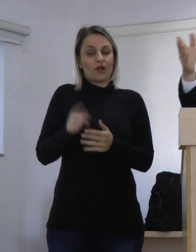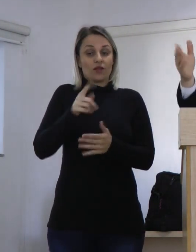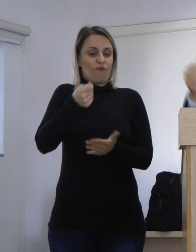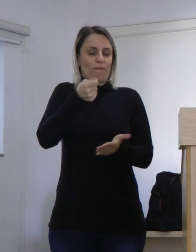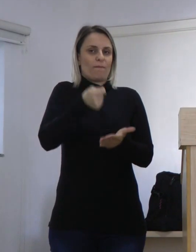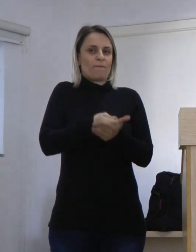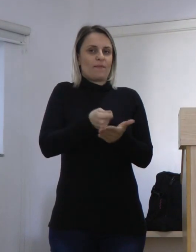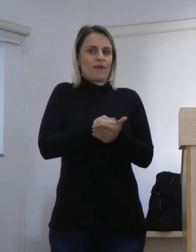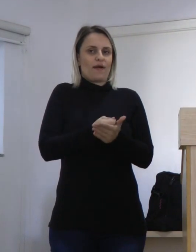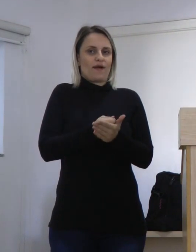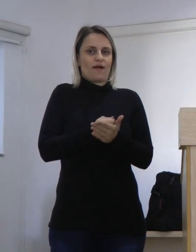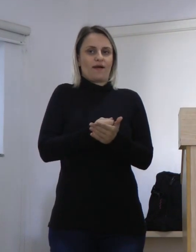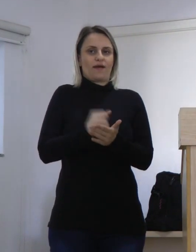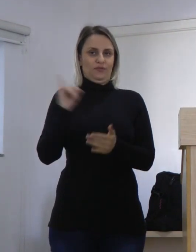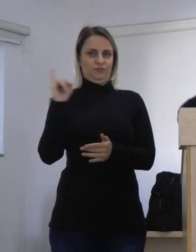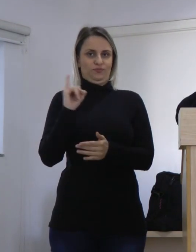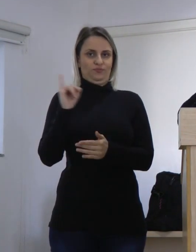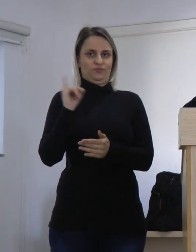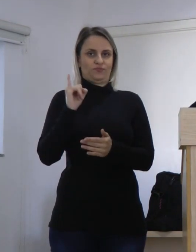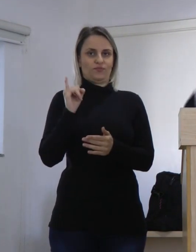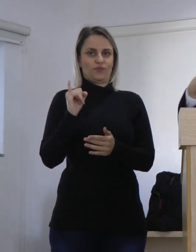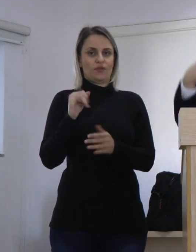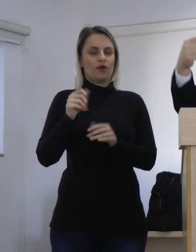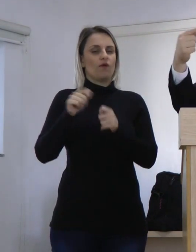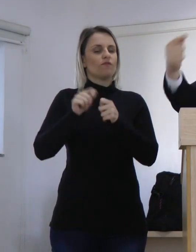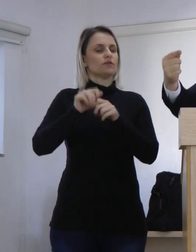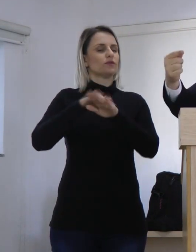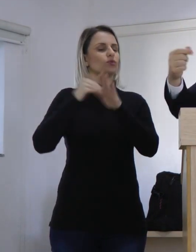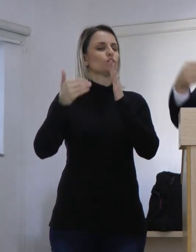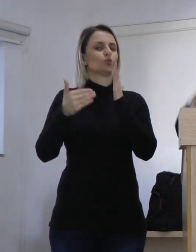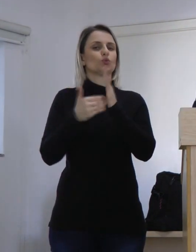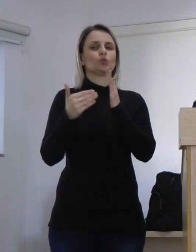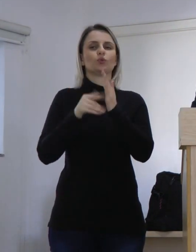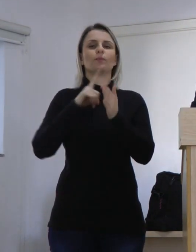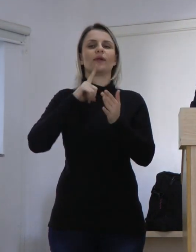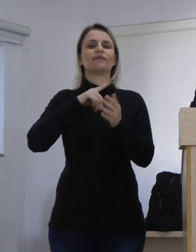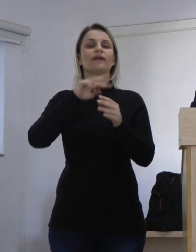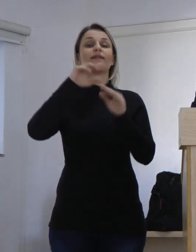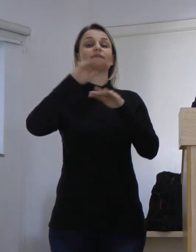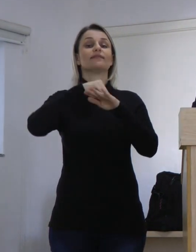da sociedade. Porque temos medo de não sermos amados.